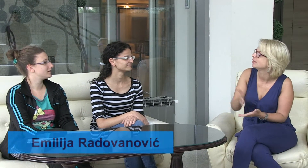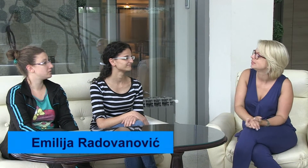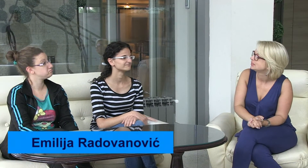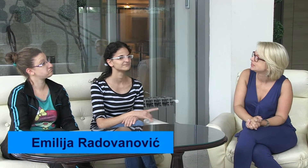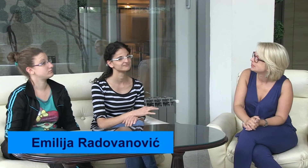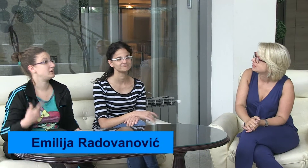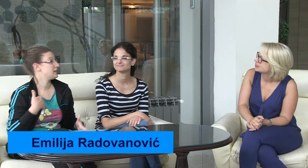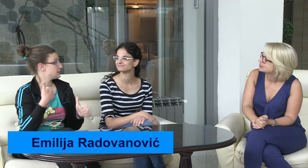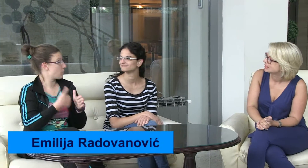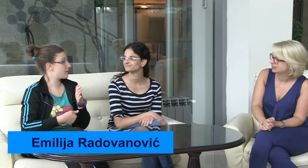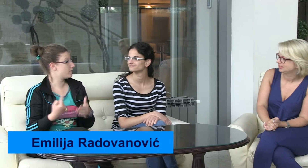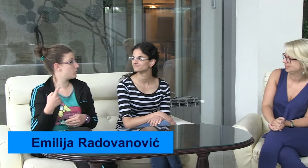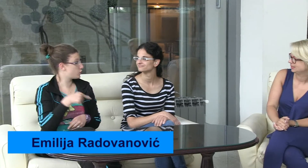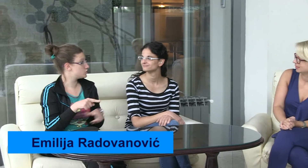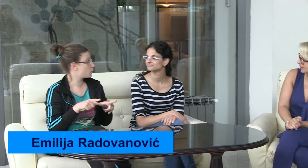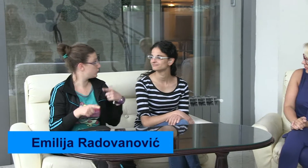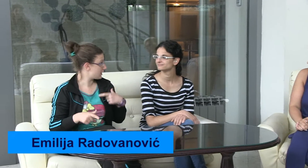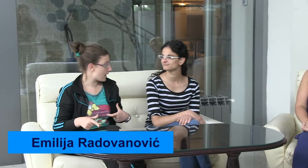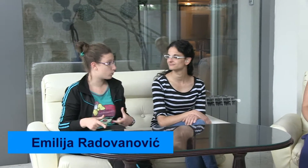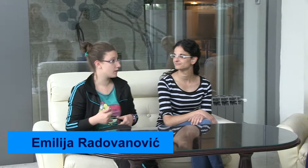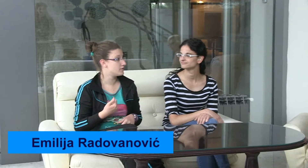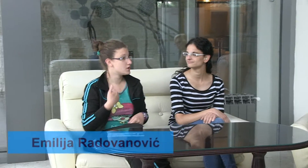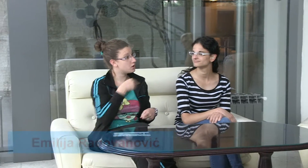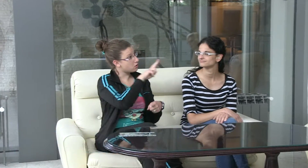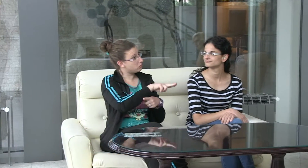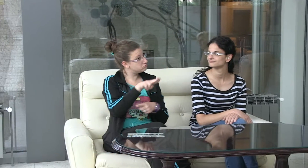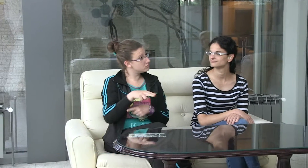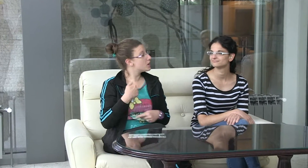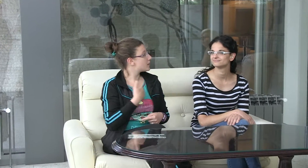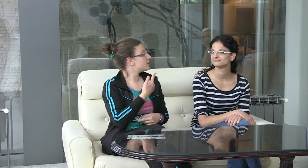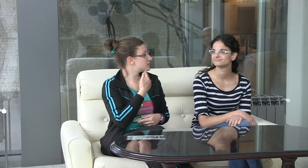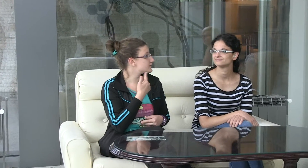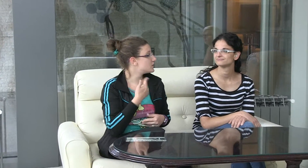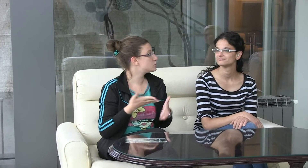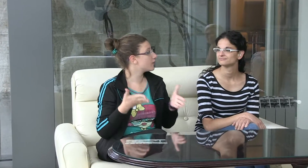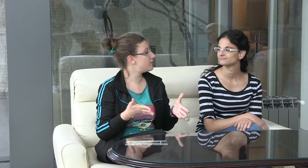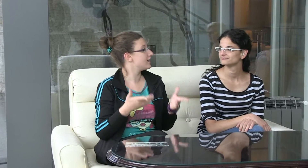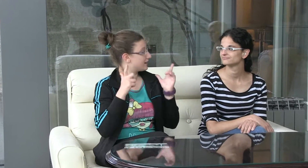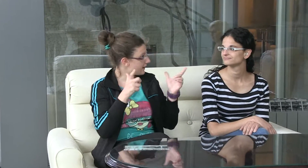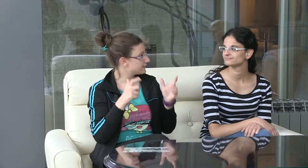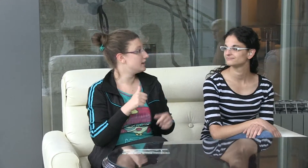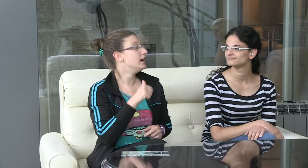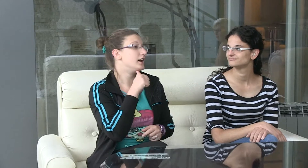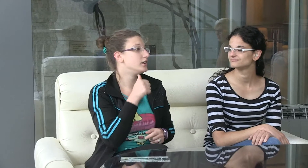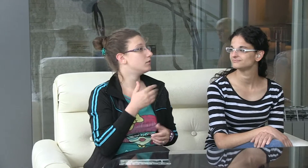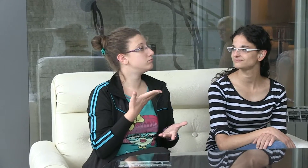u Kragujevcu i koje su vaše želje u budućnosti? Prvi put sam u Kragujevcu. Jako mi se dopada ovaj grad.